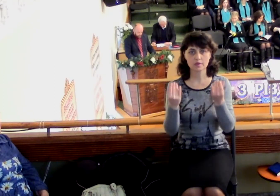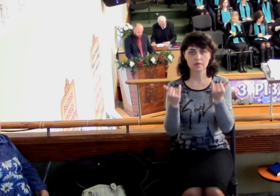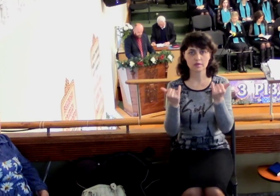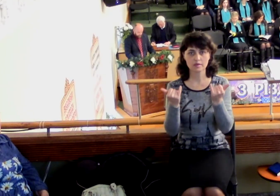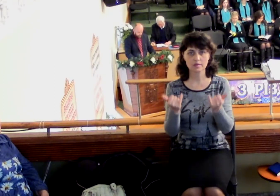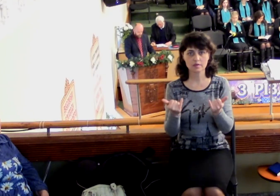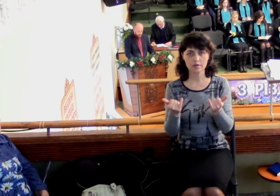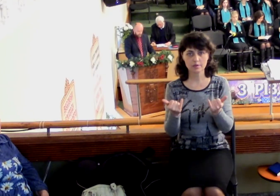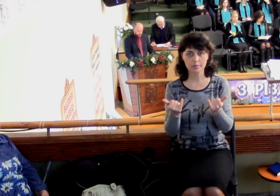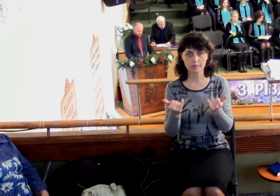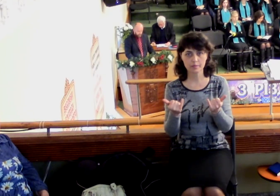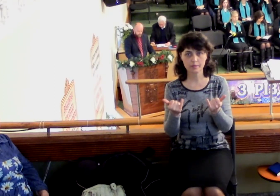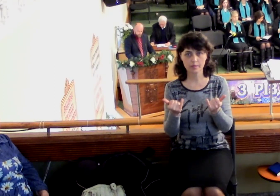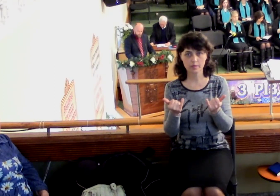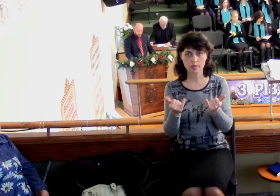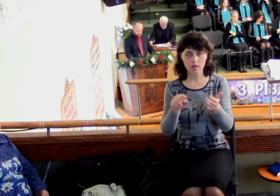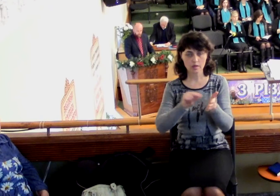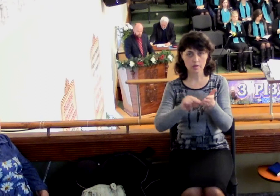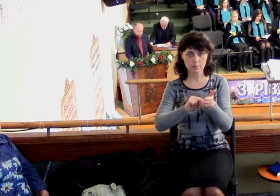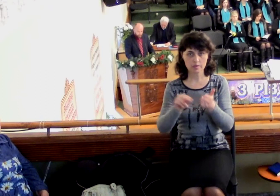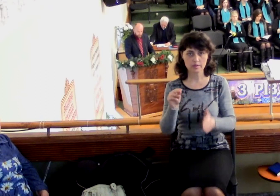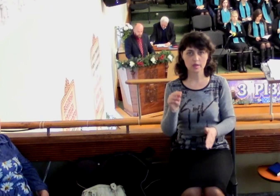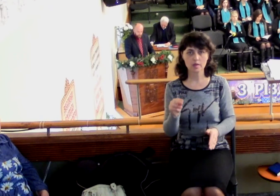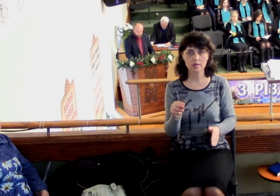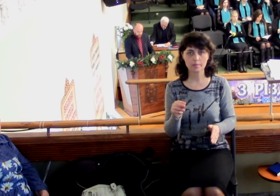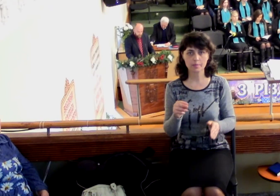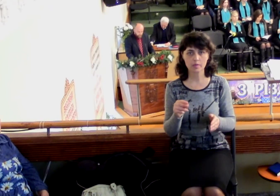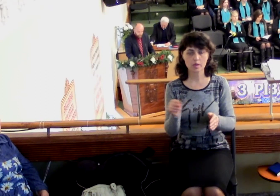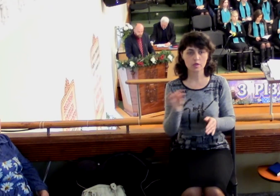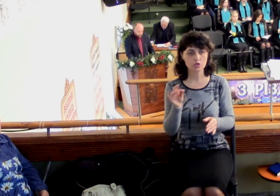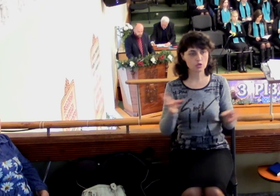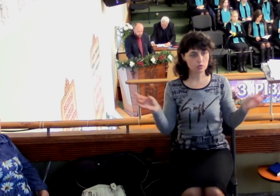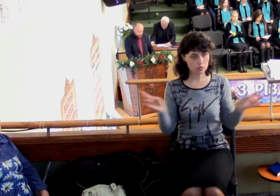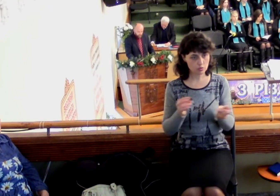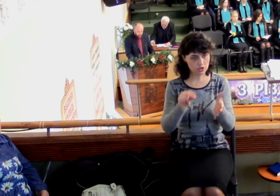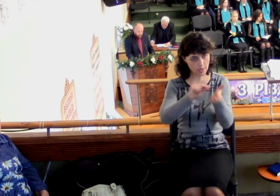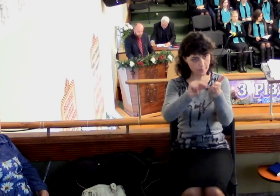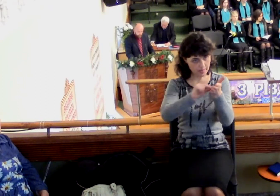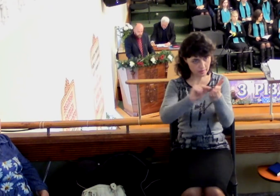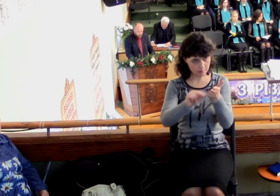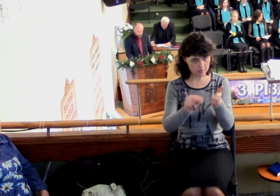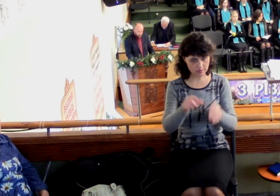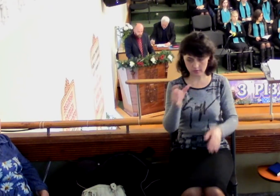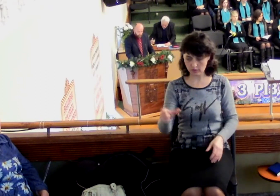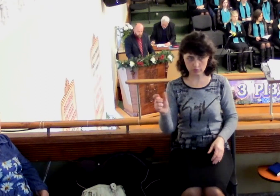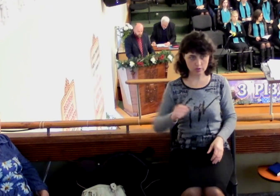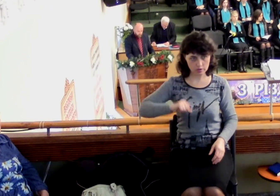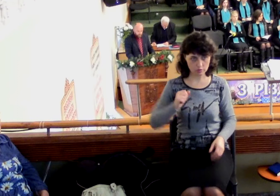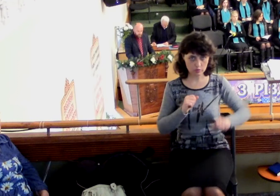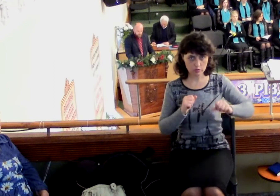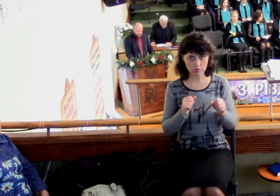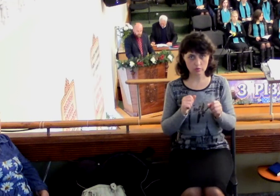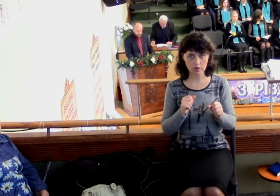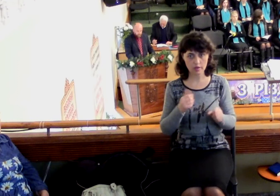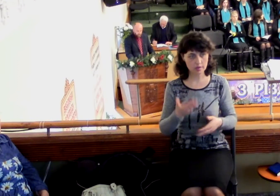повеление сделать перепись по всей земле. Эта перепись была первая в правлении Квириния Сирии. И